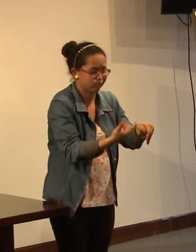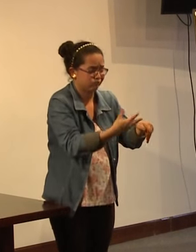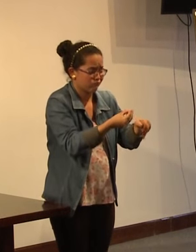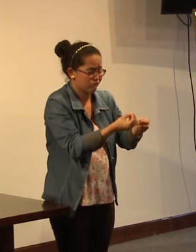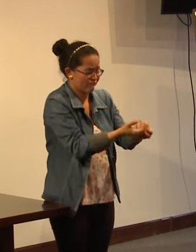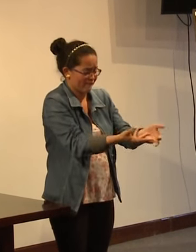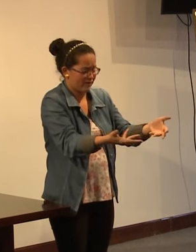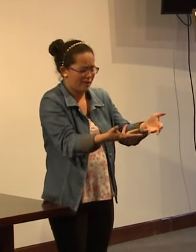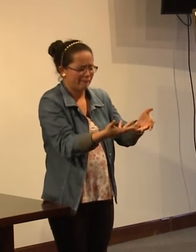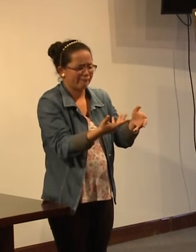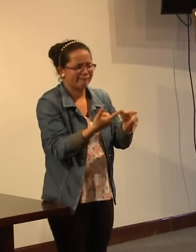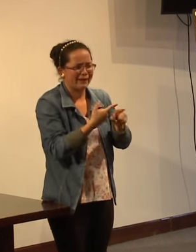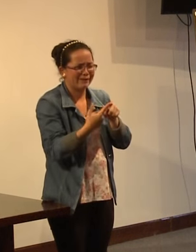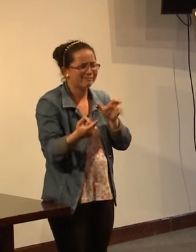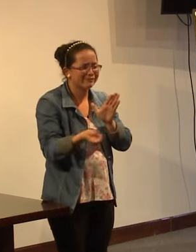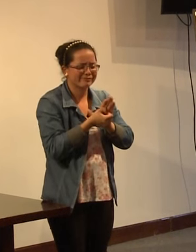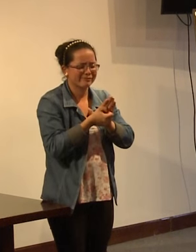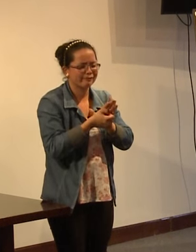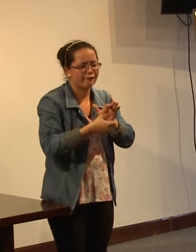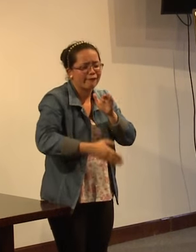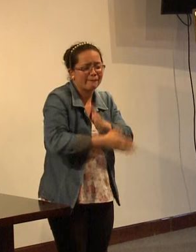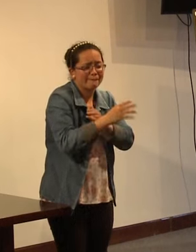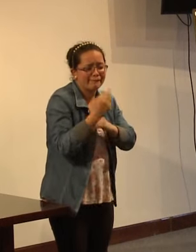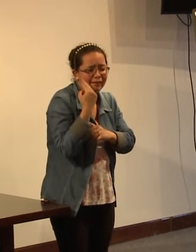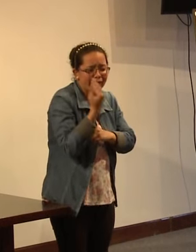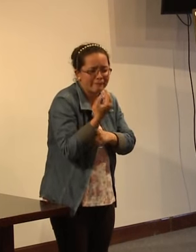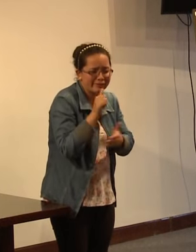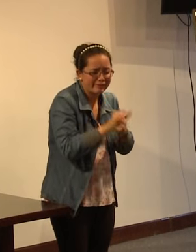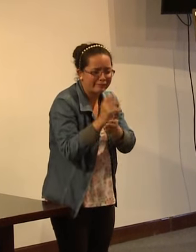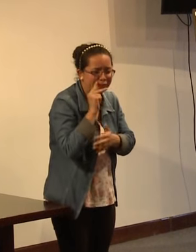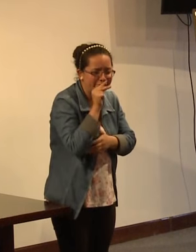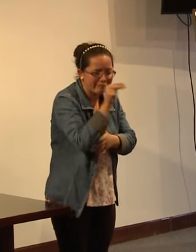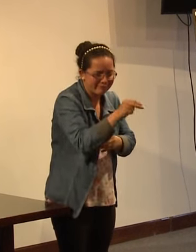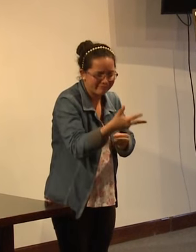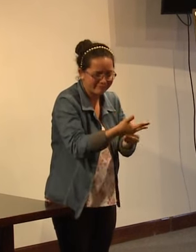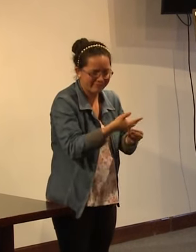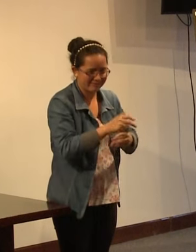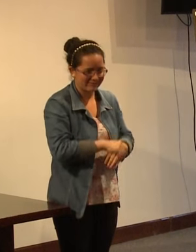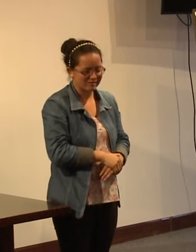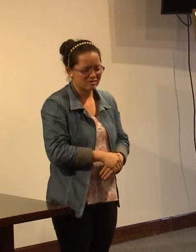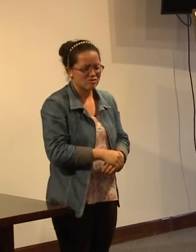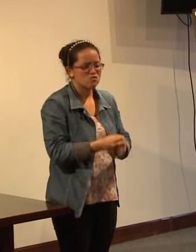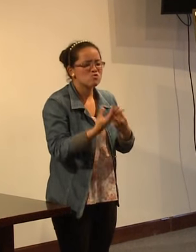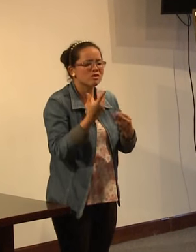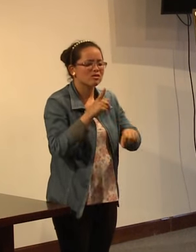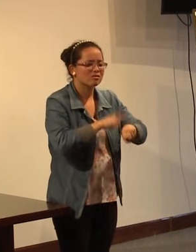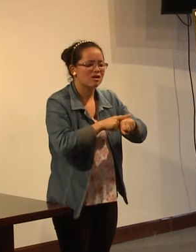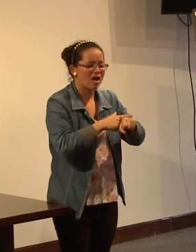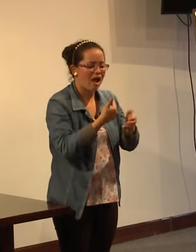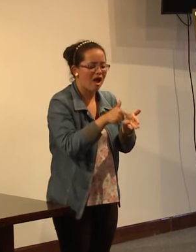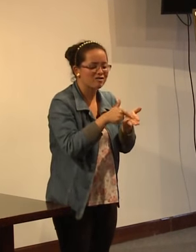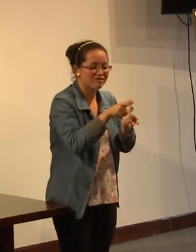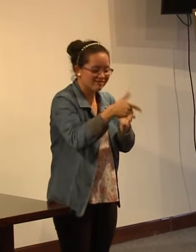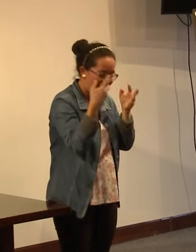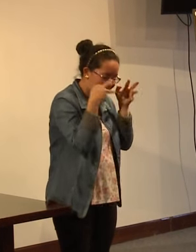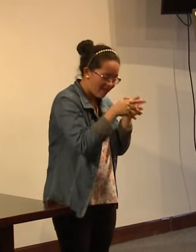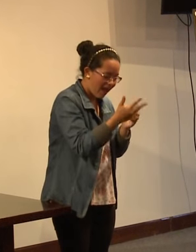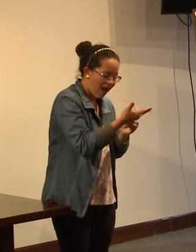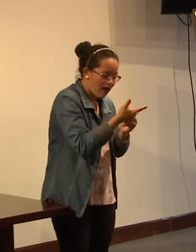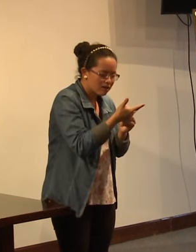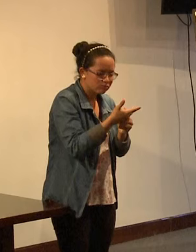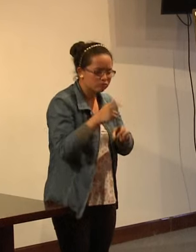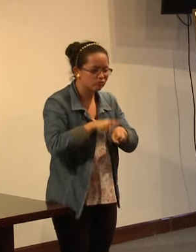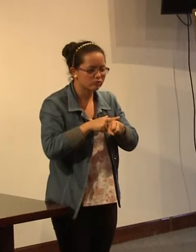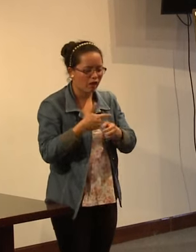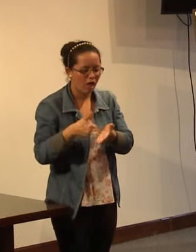existiera. Entonces, fíjense que, así como yo les decía cuánto tiempo nos gastamos para aprender a ver televisión y cuánto tiempo realmente nos gastamos viendo televisión, cuánto tiempo en